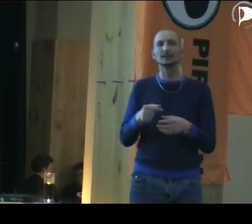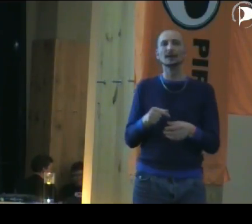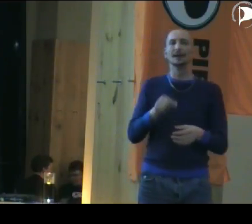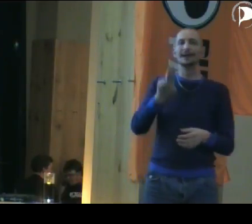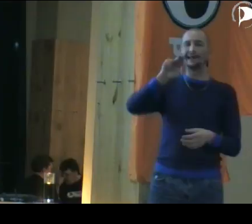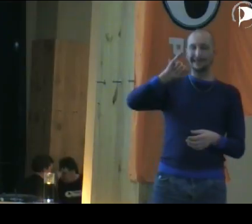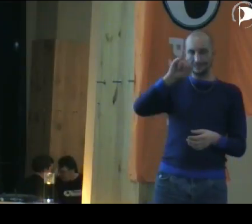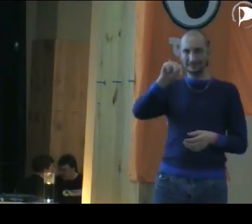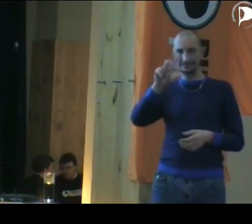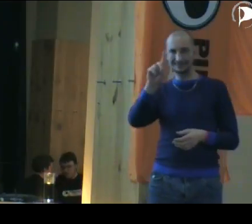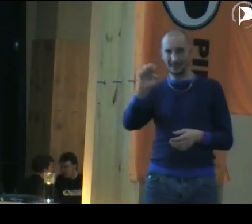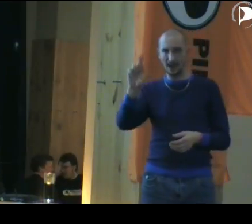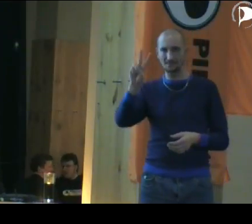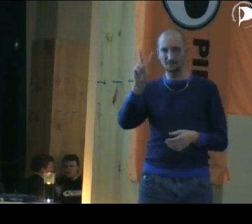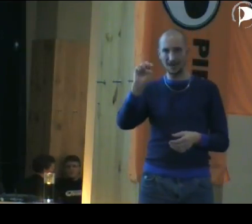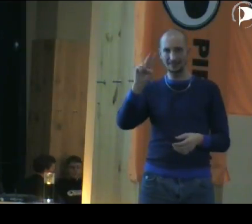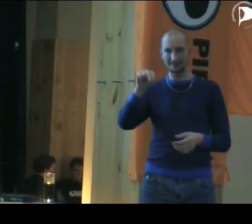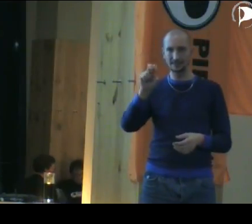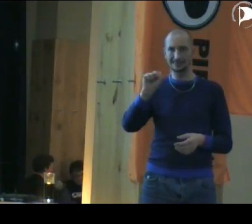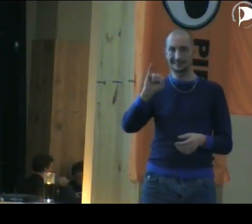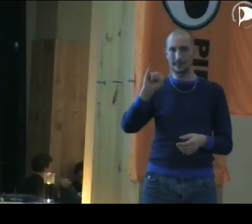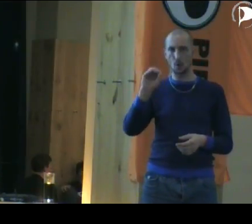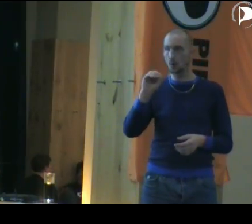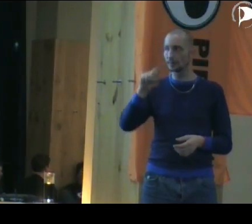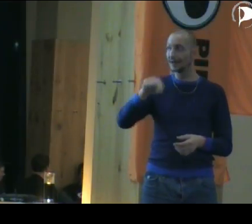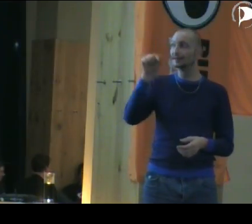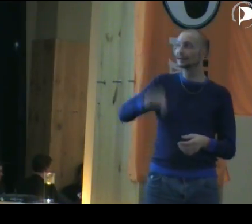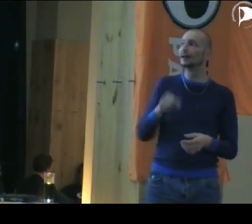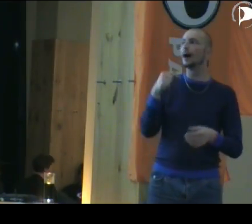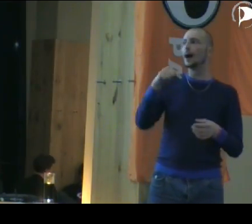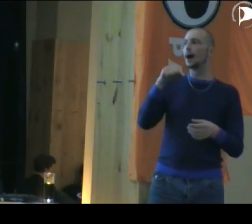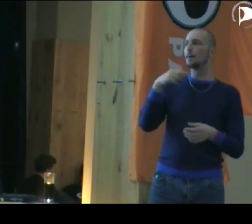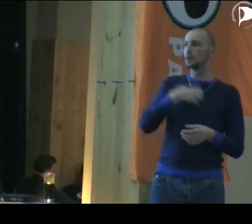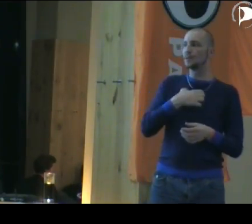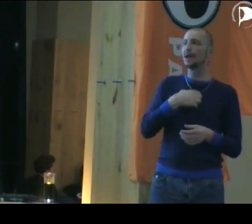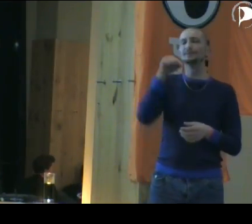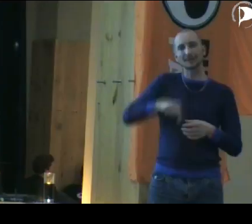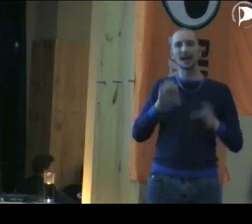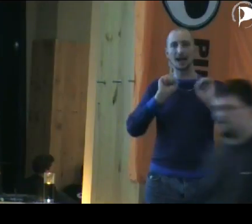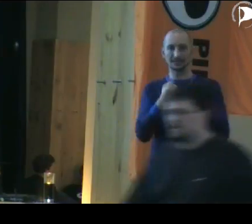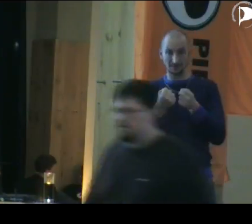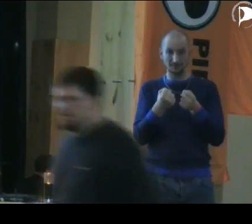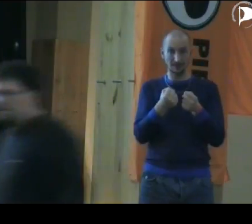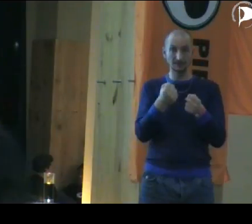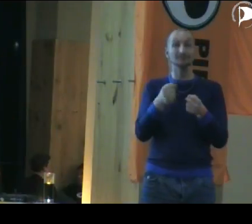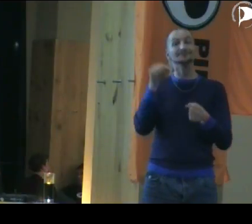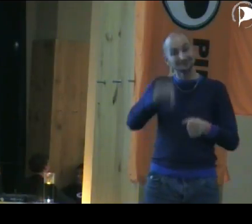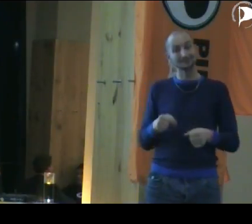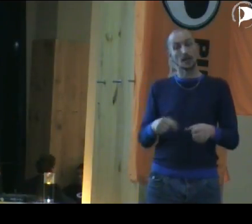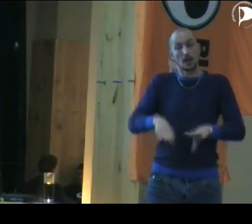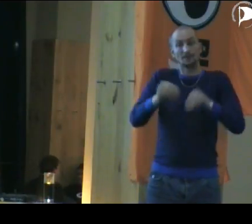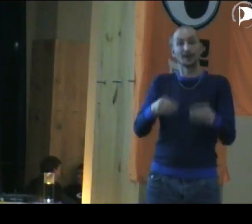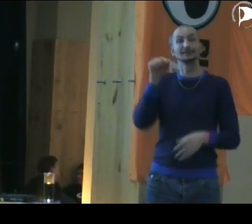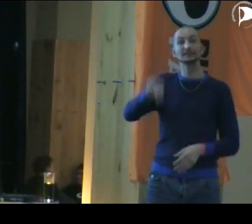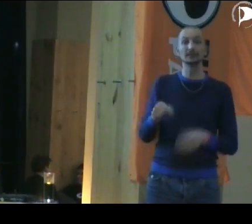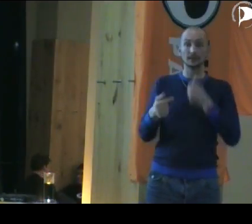und versuchen was möglich ist um diese problematik aktiv anzugehen ich werde es auf jeden fall